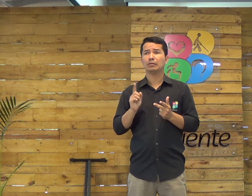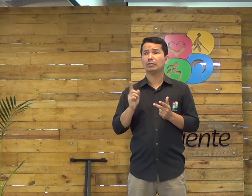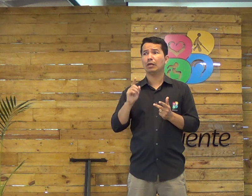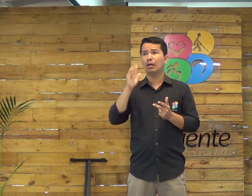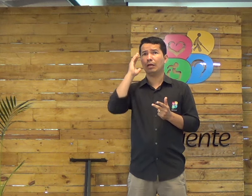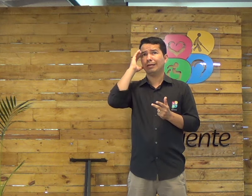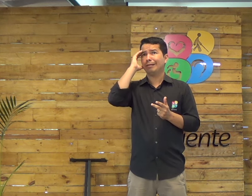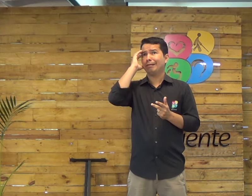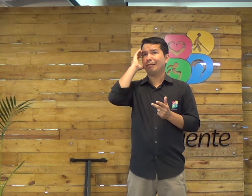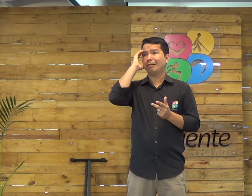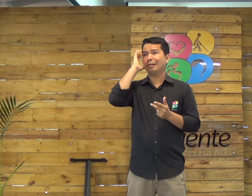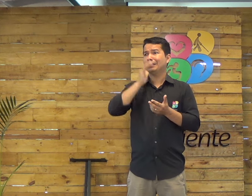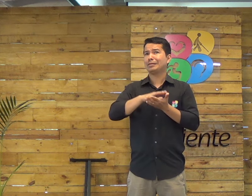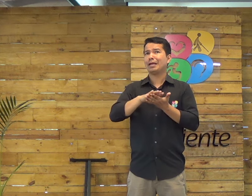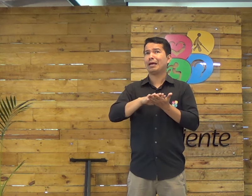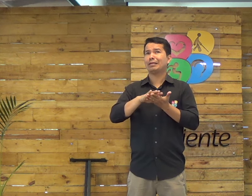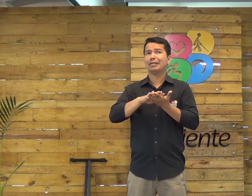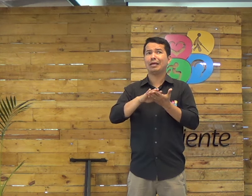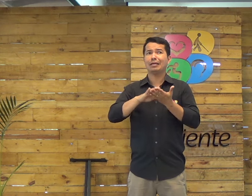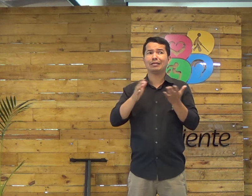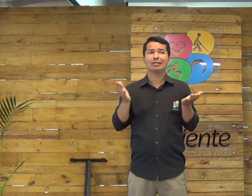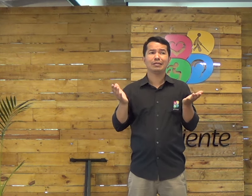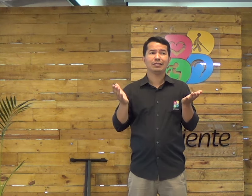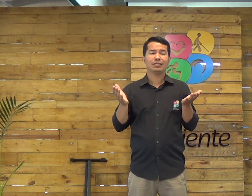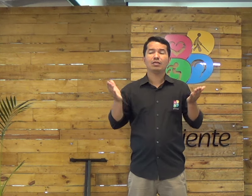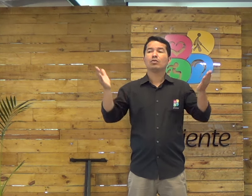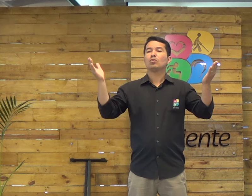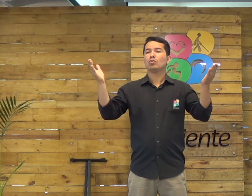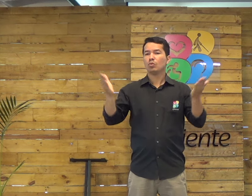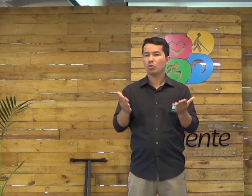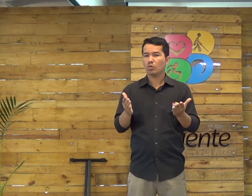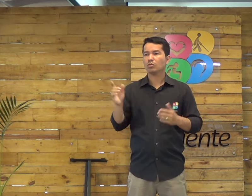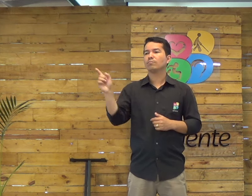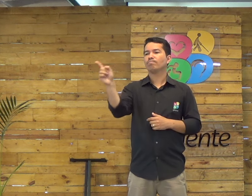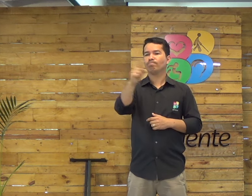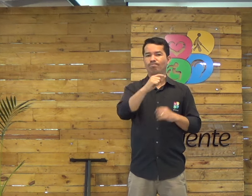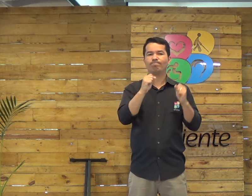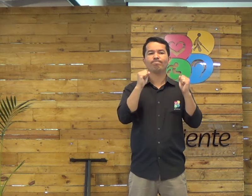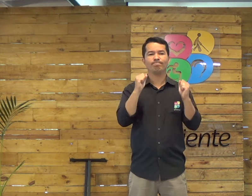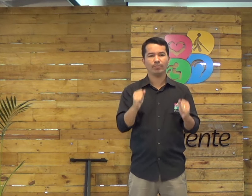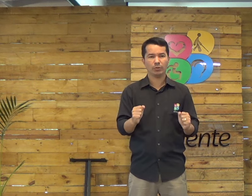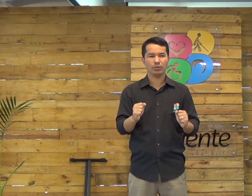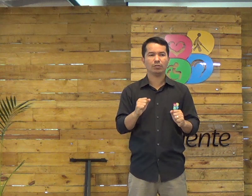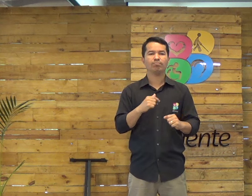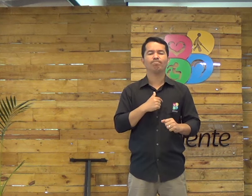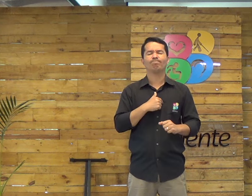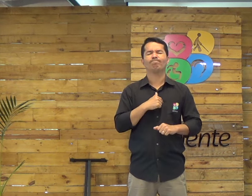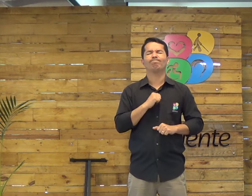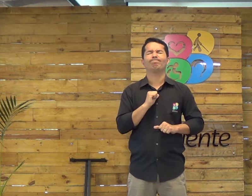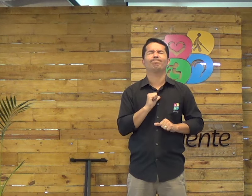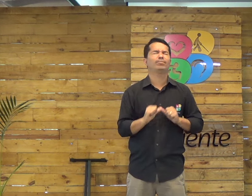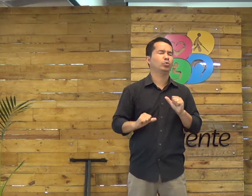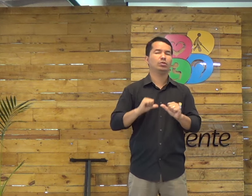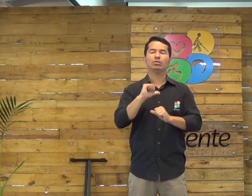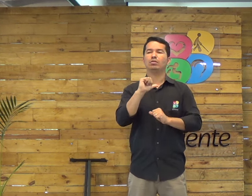nem com o primeiro, nem com o segundo e o terceiro também não? E agora? Então hoje você